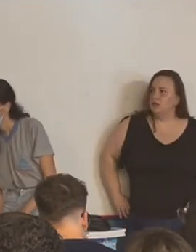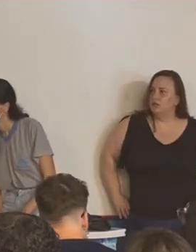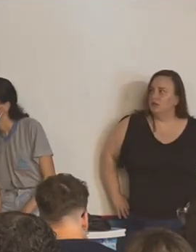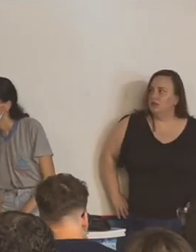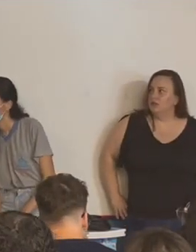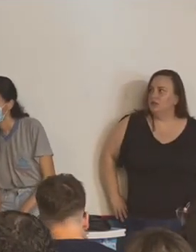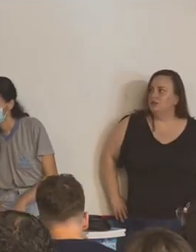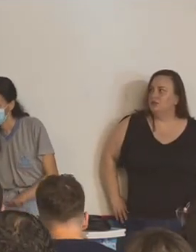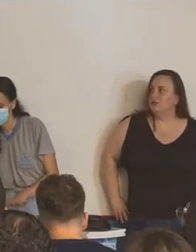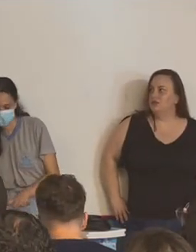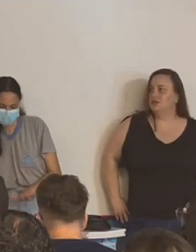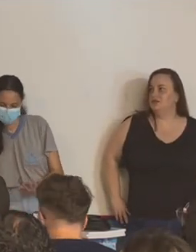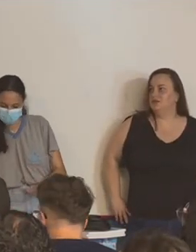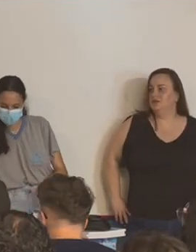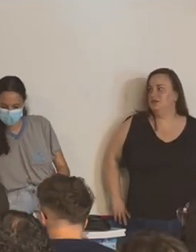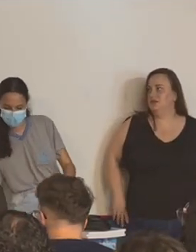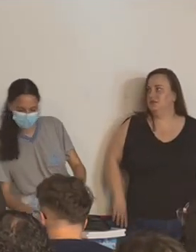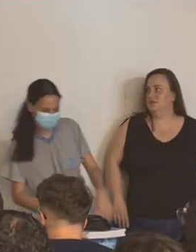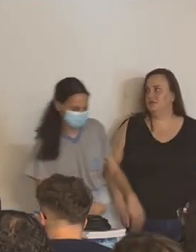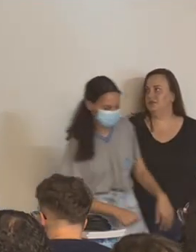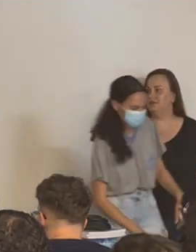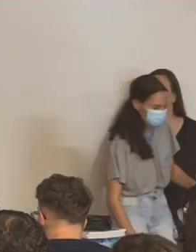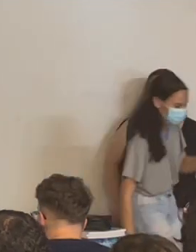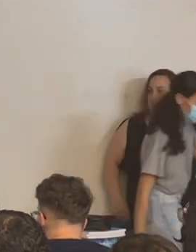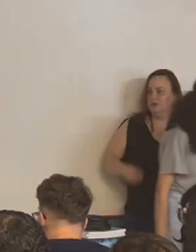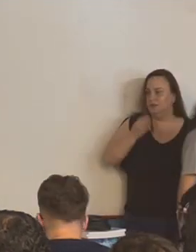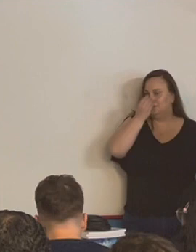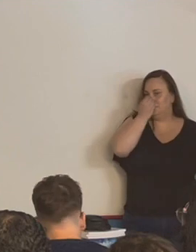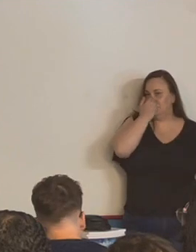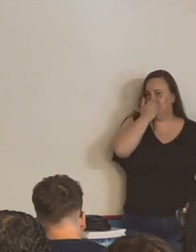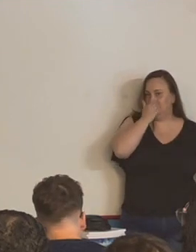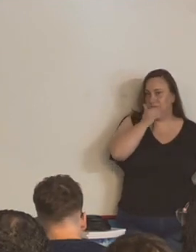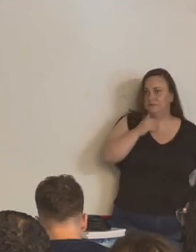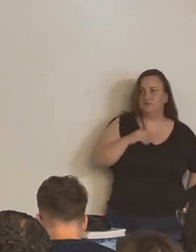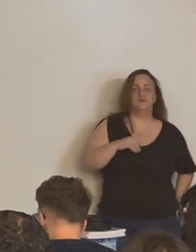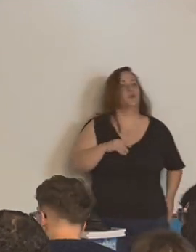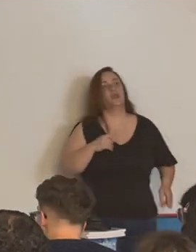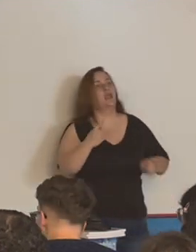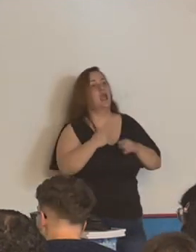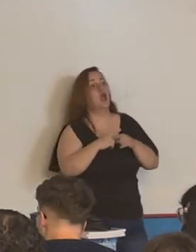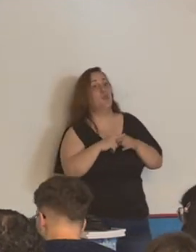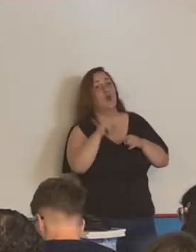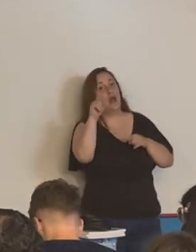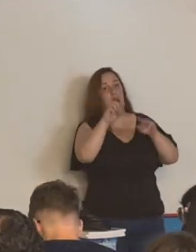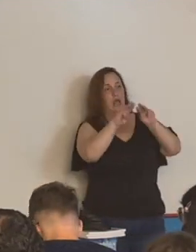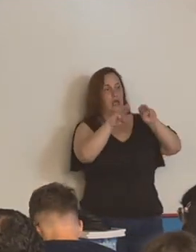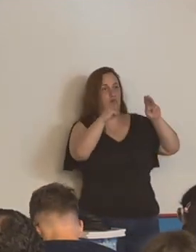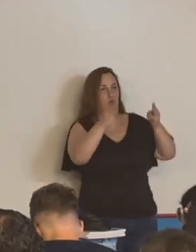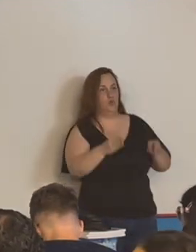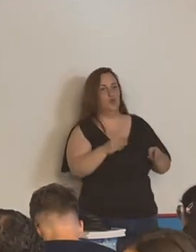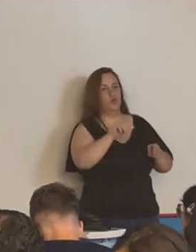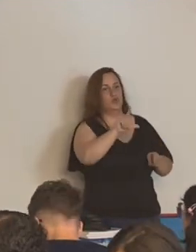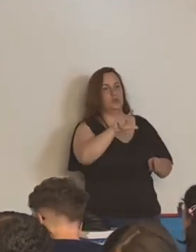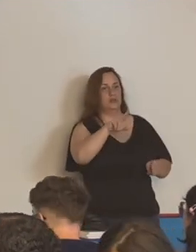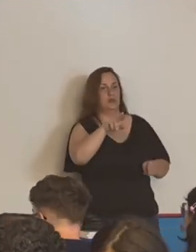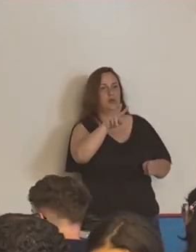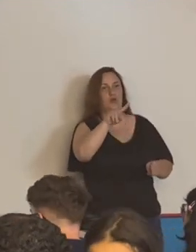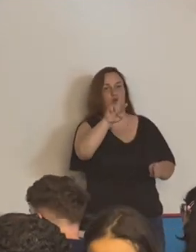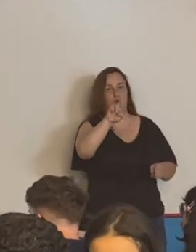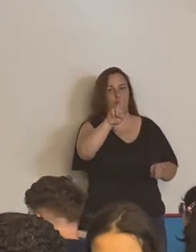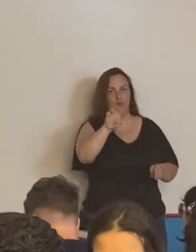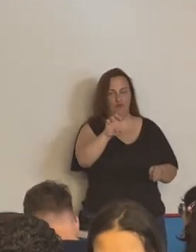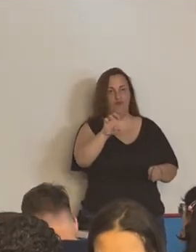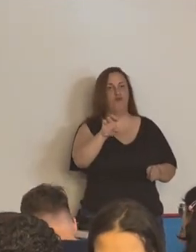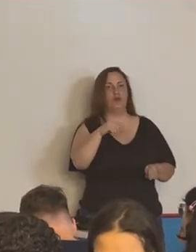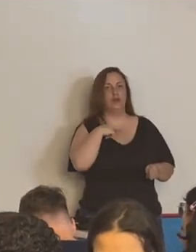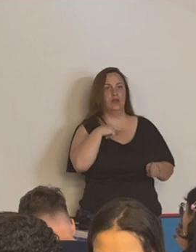internet? Mas eu acho que dá para passar, assim, eu acho que dá para só explicar. Porque, assim, essa tela do Louvre tem um santo que tem,